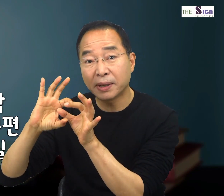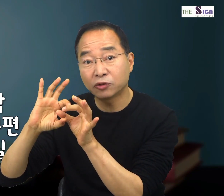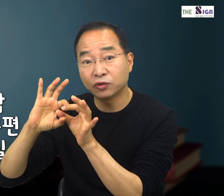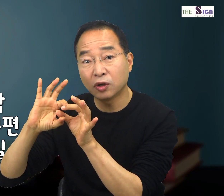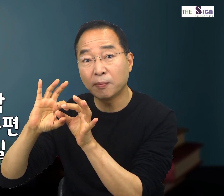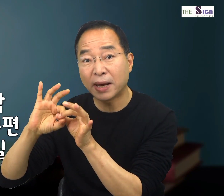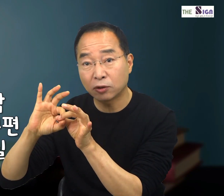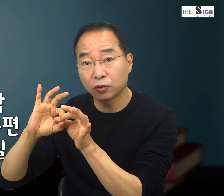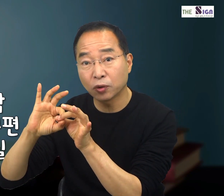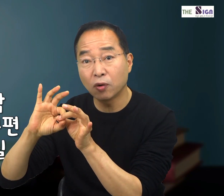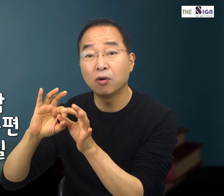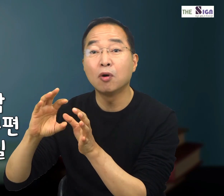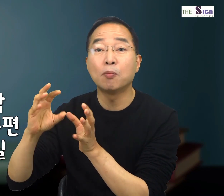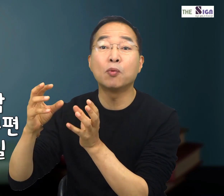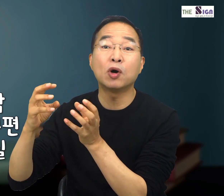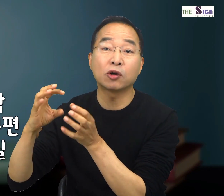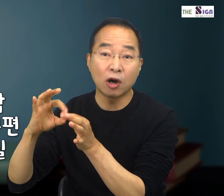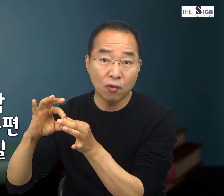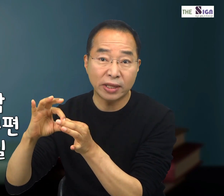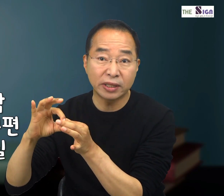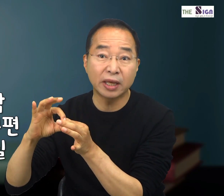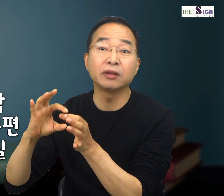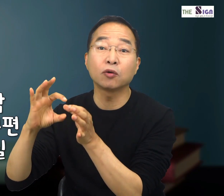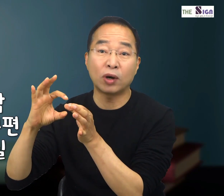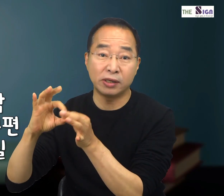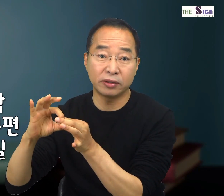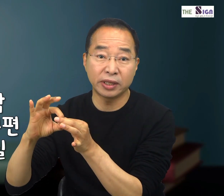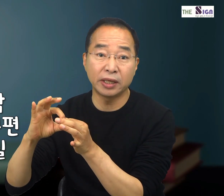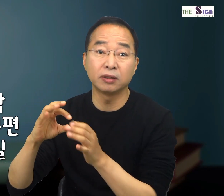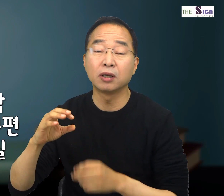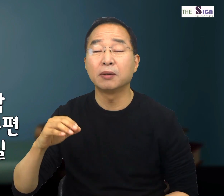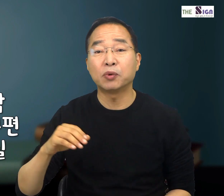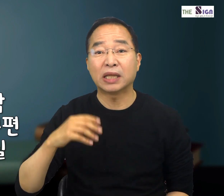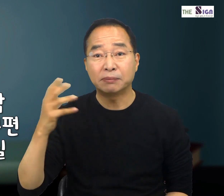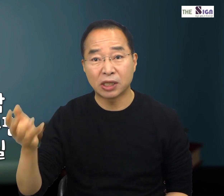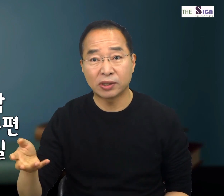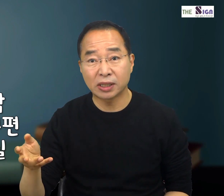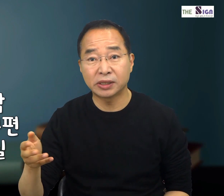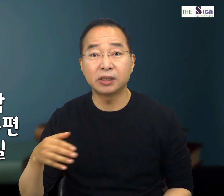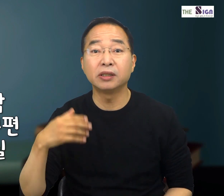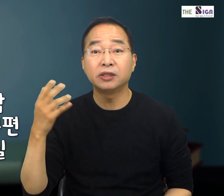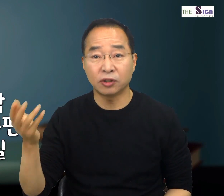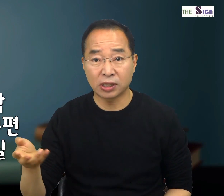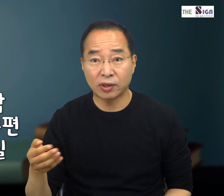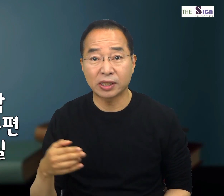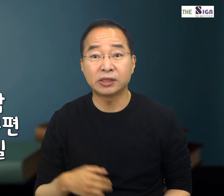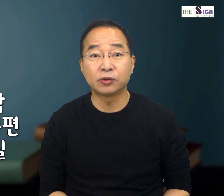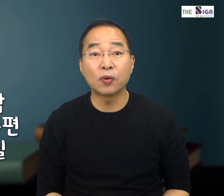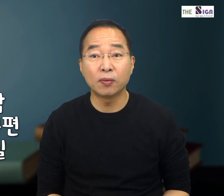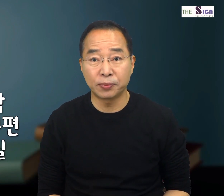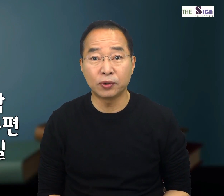잡아주는 것만으로도 뭐하고 연관된, 관련된 남자 화장실, 여자 화장실도 표현을